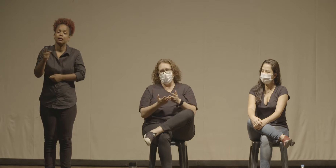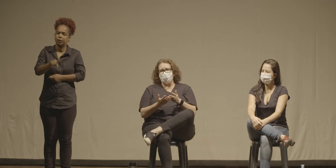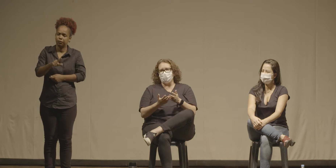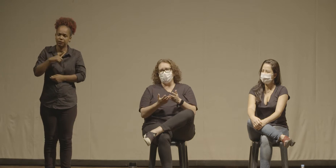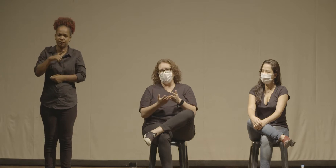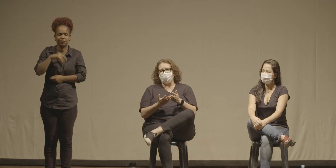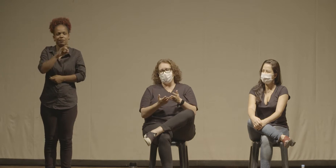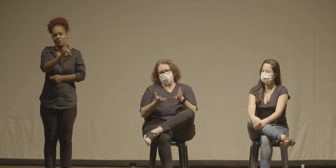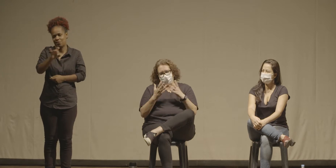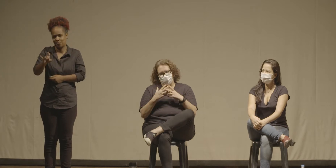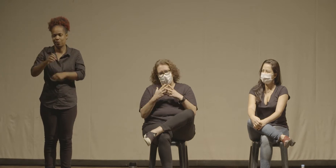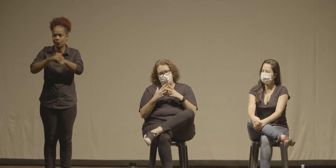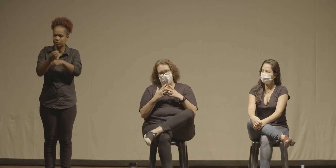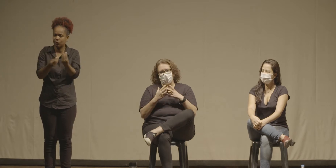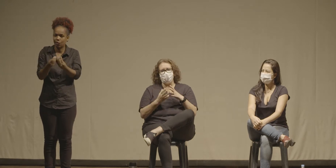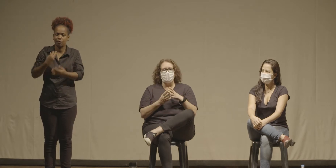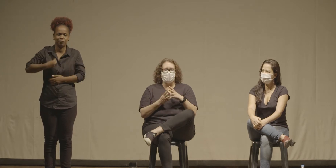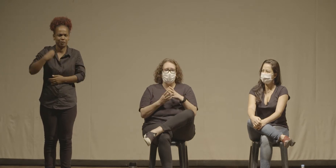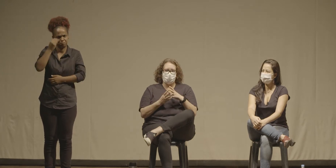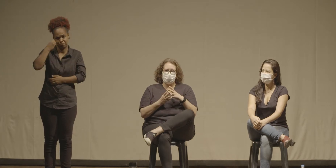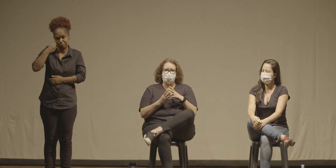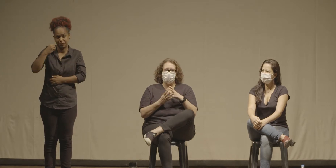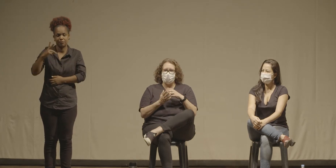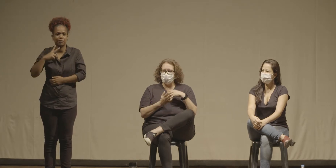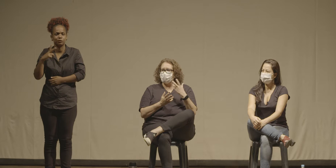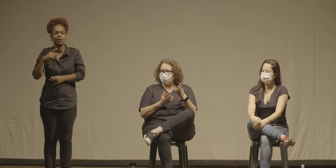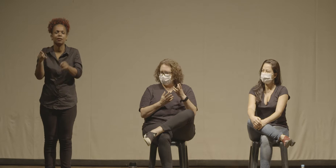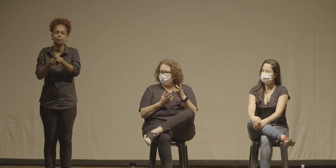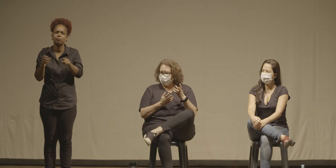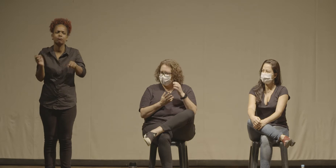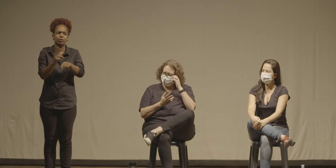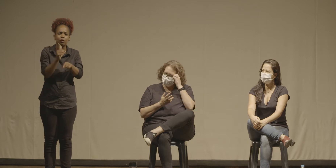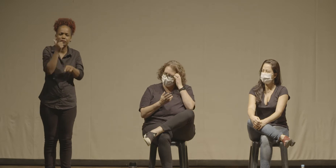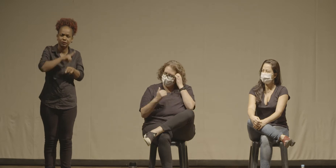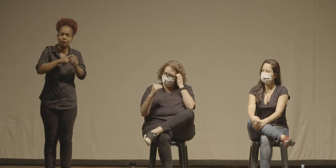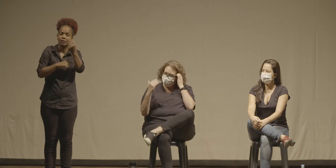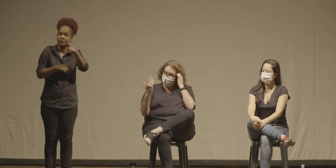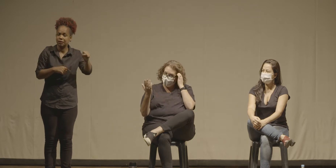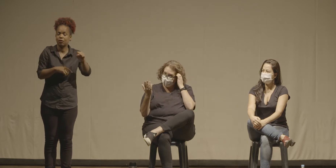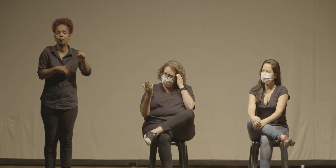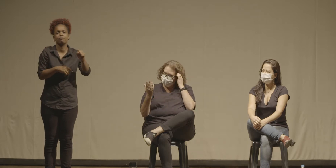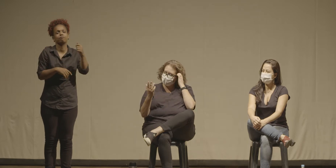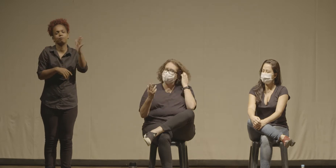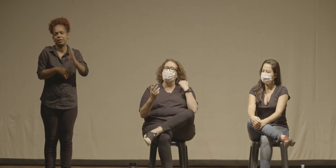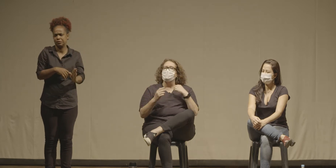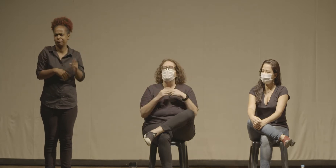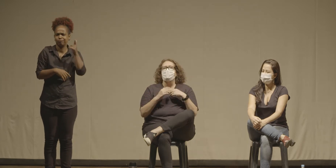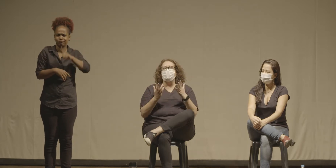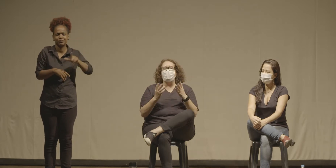uma conta da sua realidade, claro, e conta o seu ingresso na seleção brasileira, né, que foi o auge